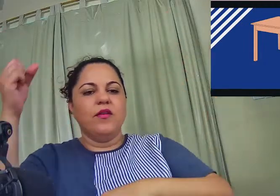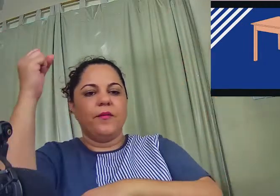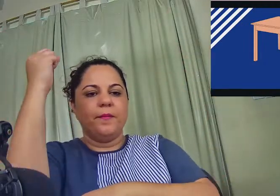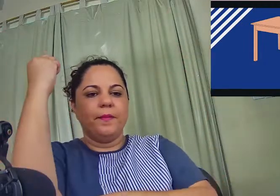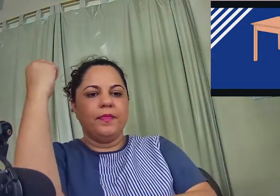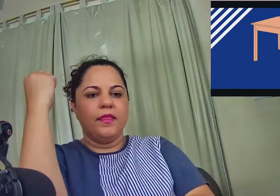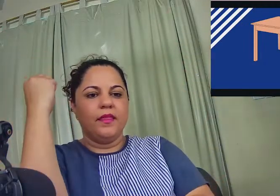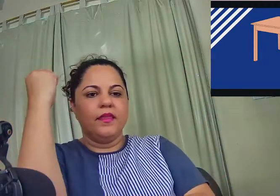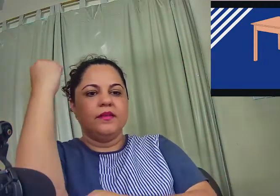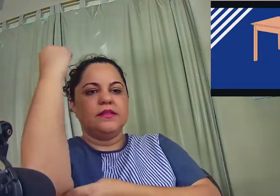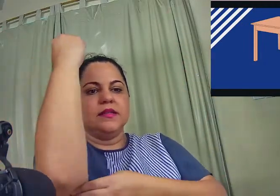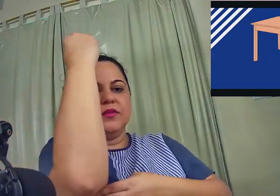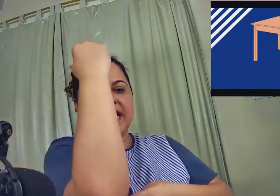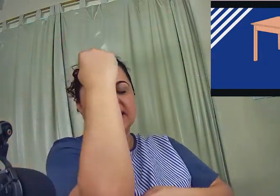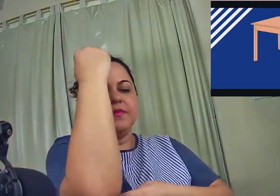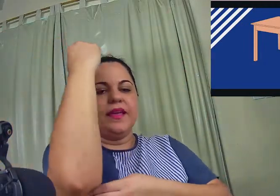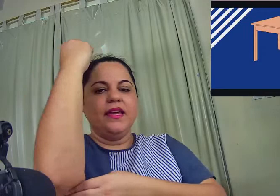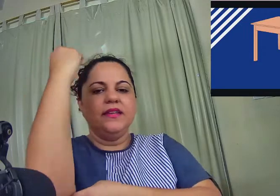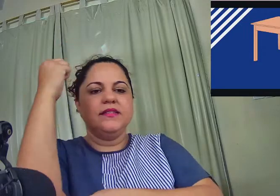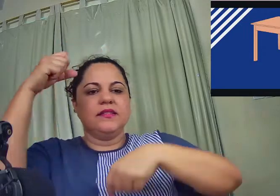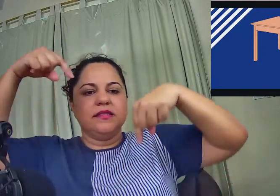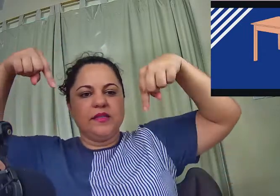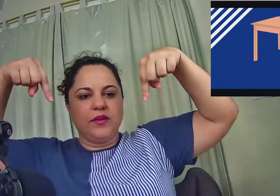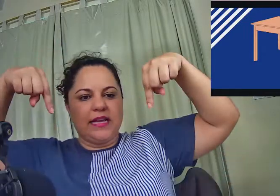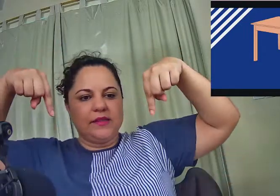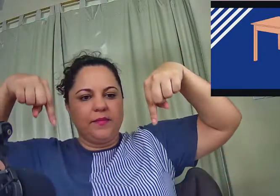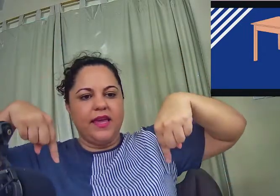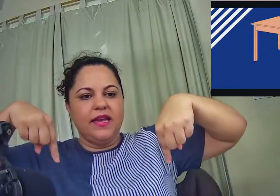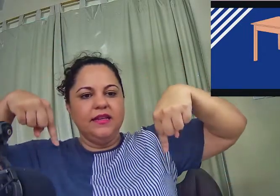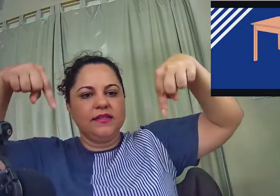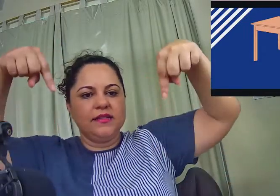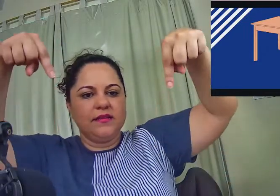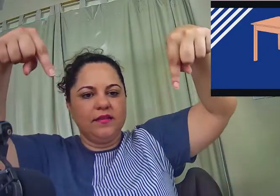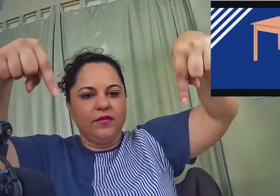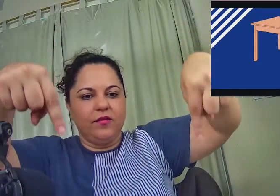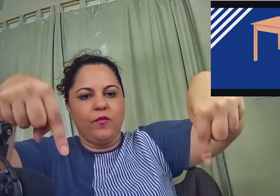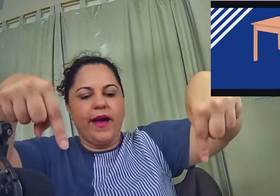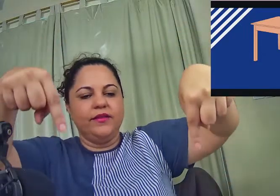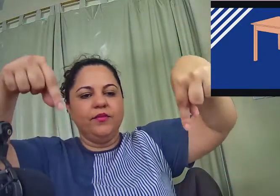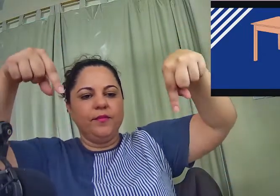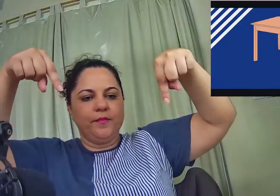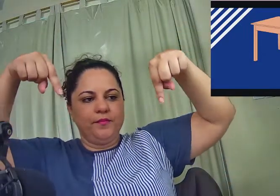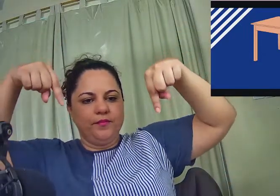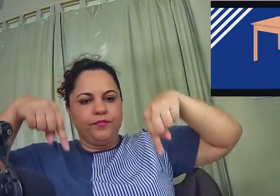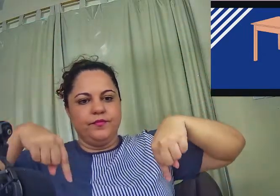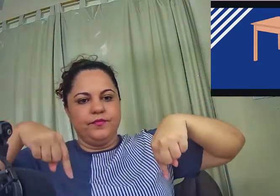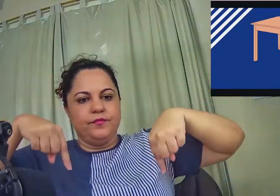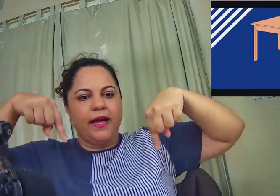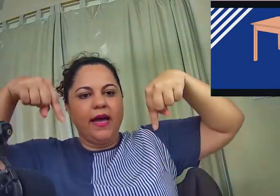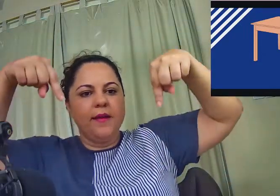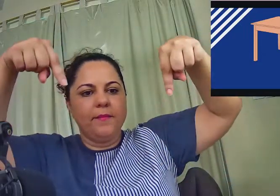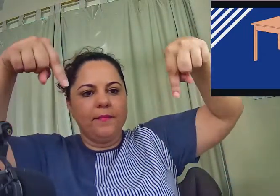ó. Simular as pernas, ó, 4, pá,